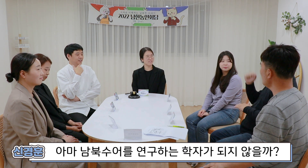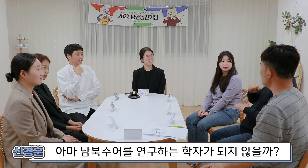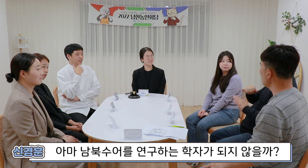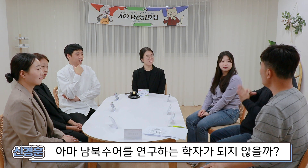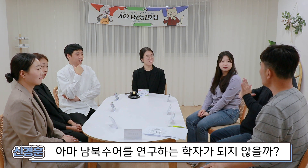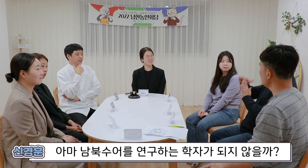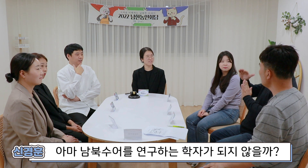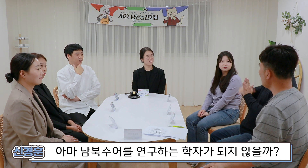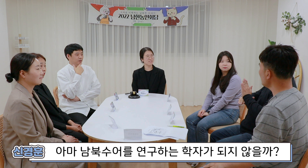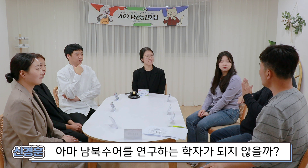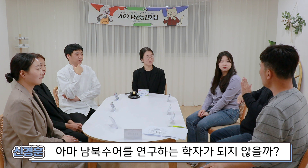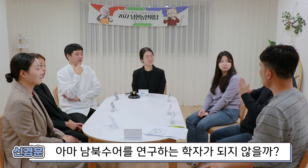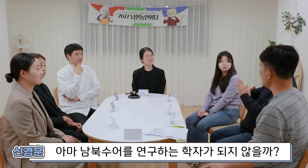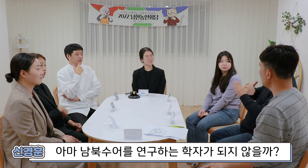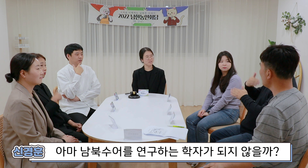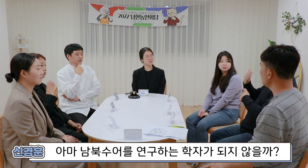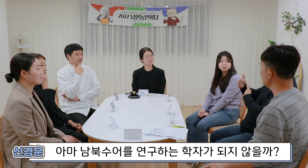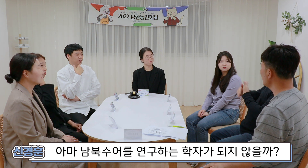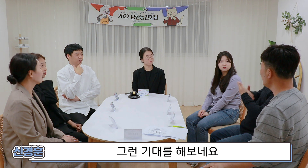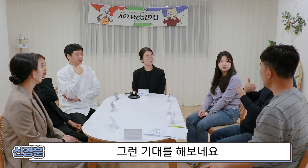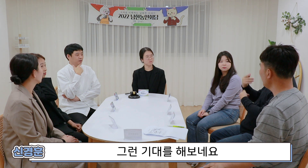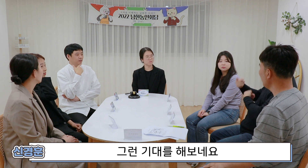수어를 연구하는 학자가 되지 않을까?